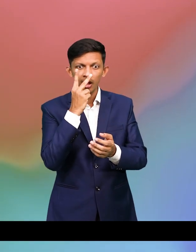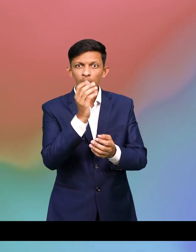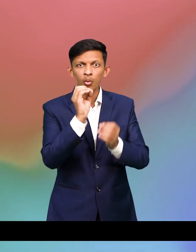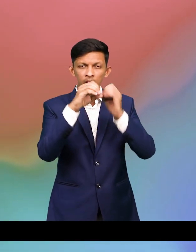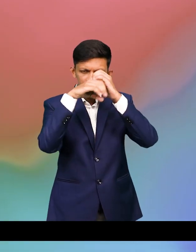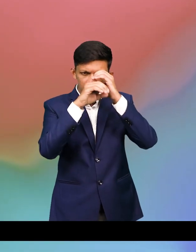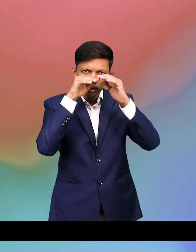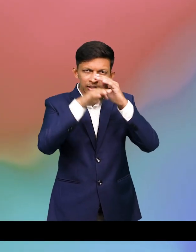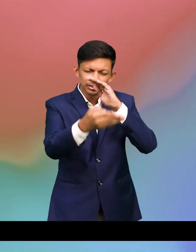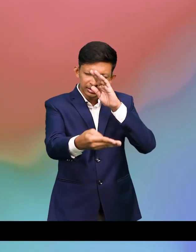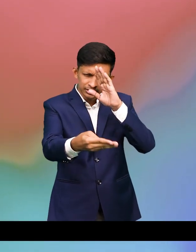ಅಣು.